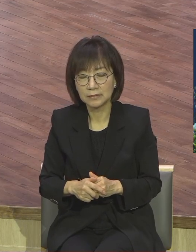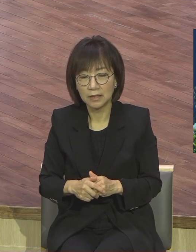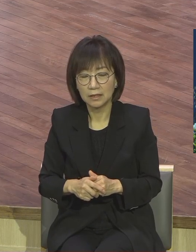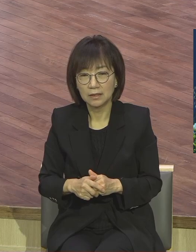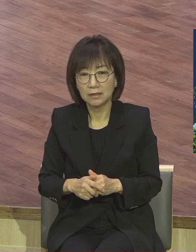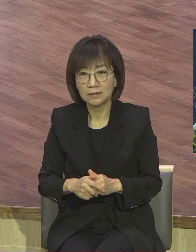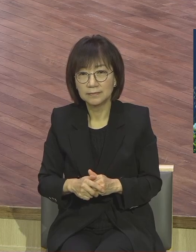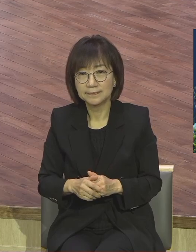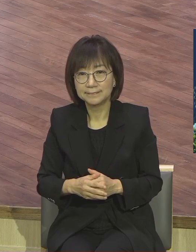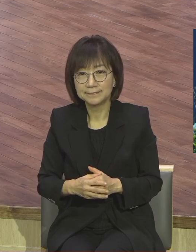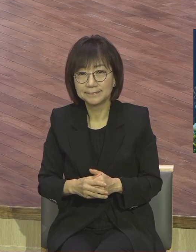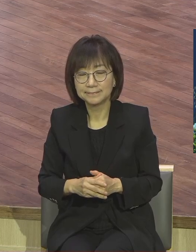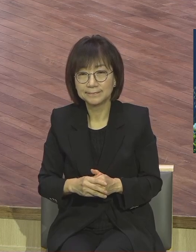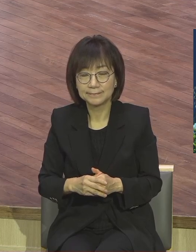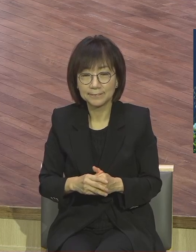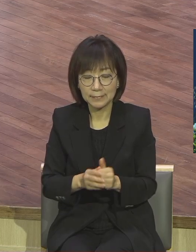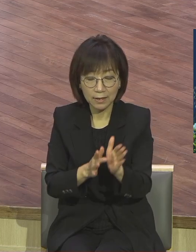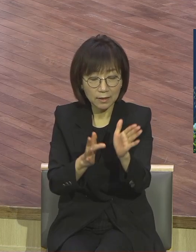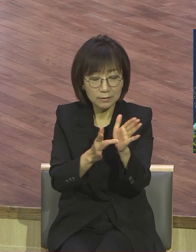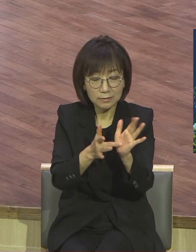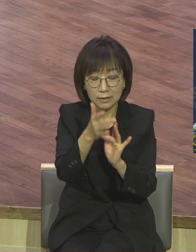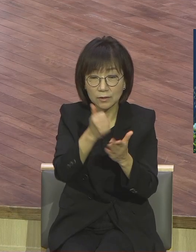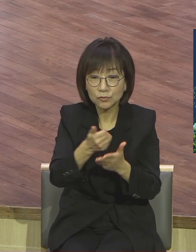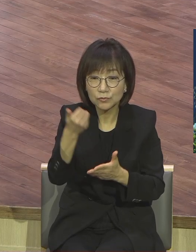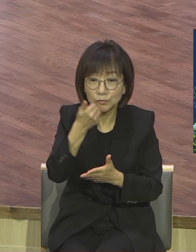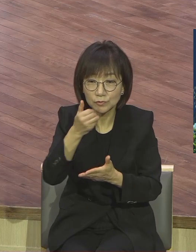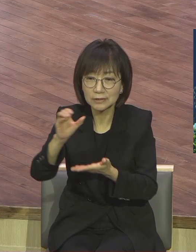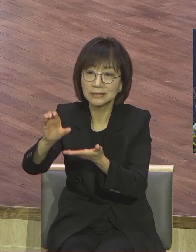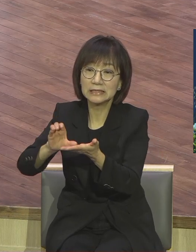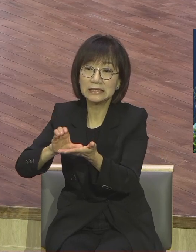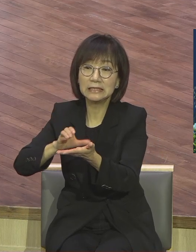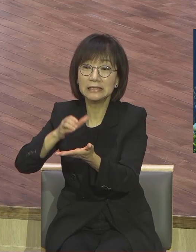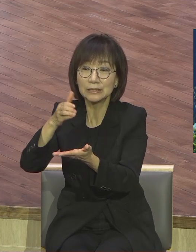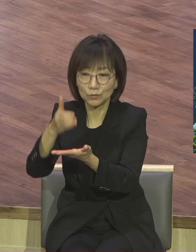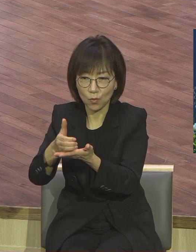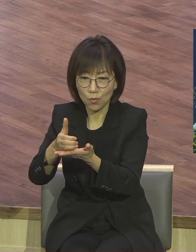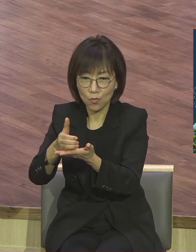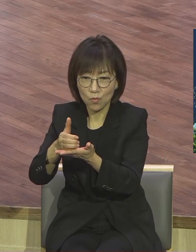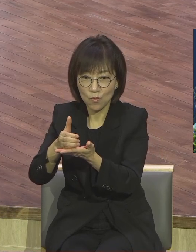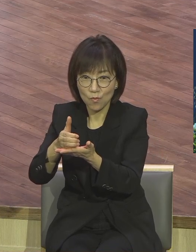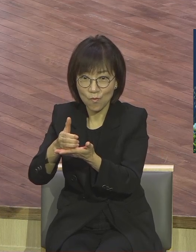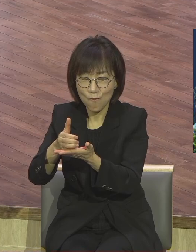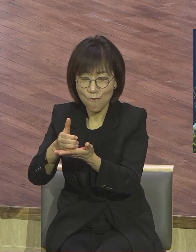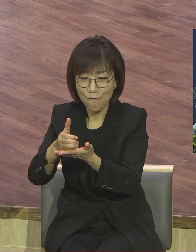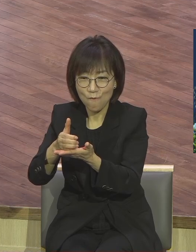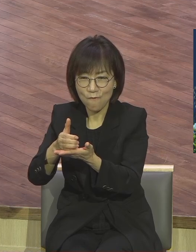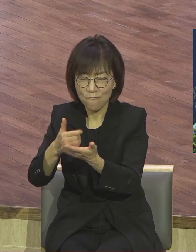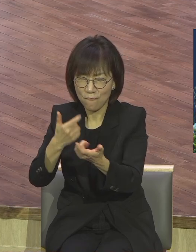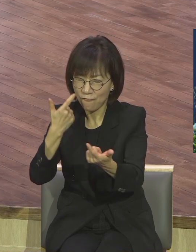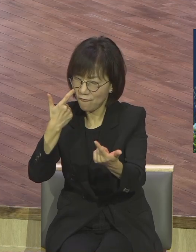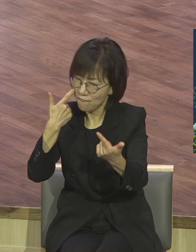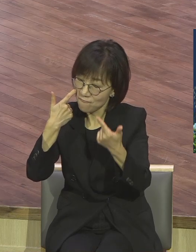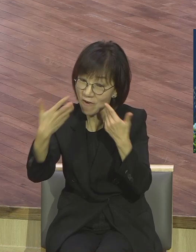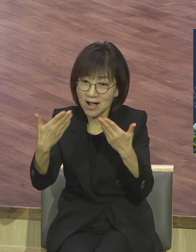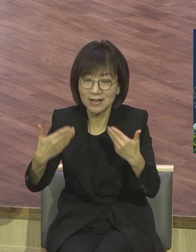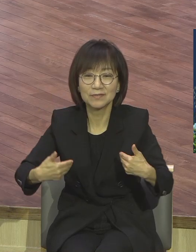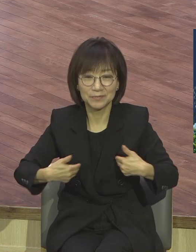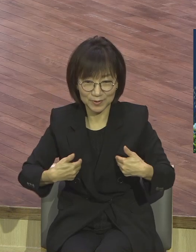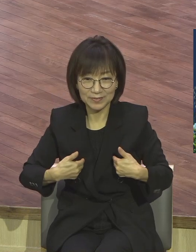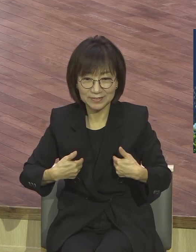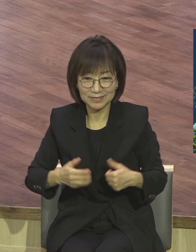예수님이 그리스도구나. 아멘. 이것이 답이 안 나온